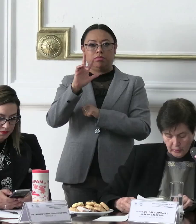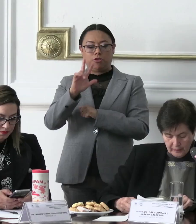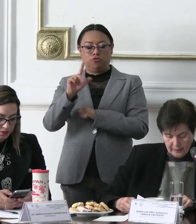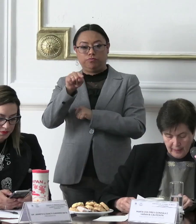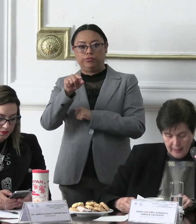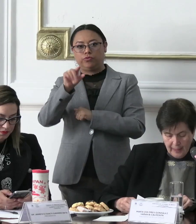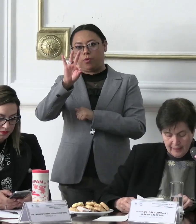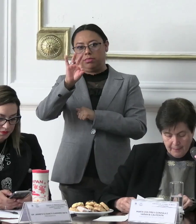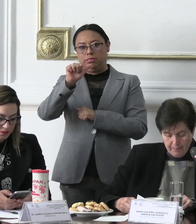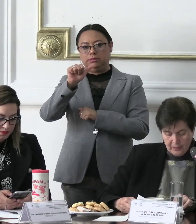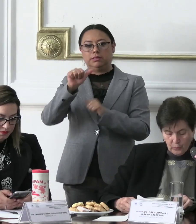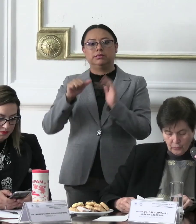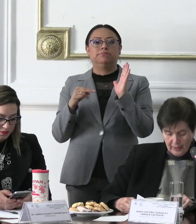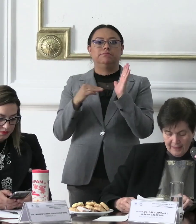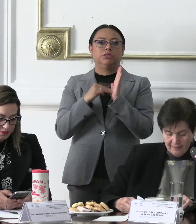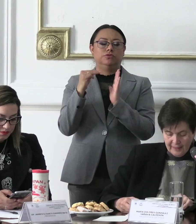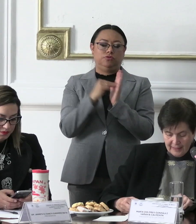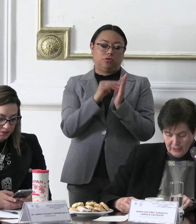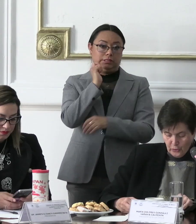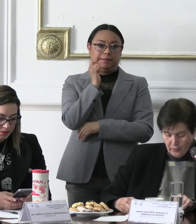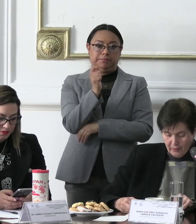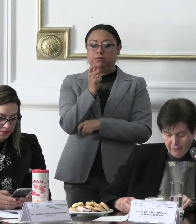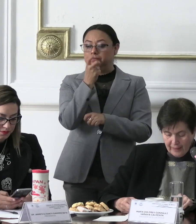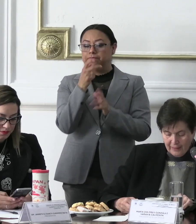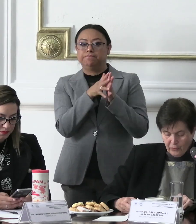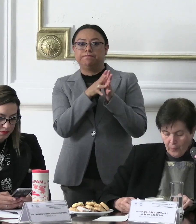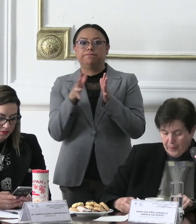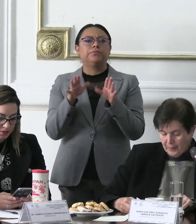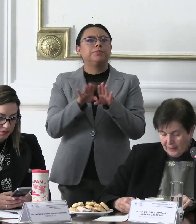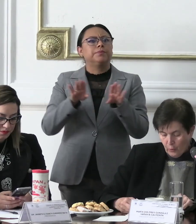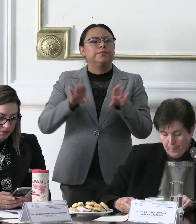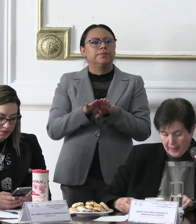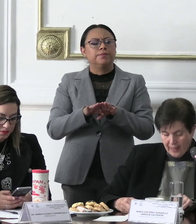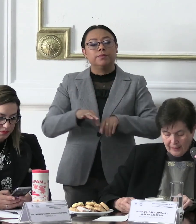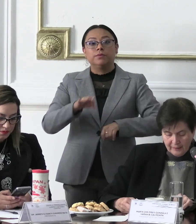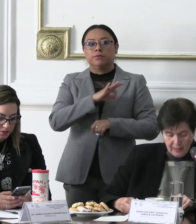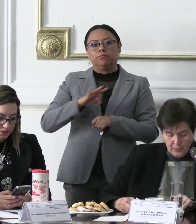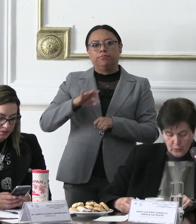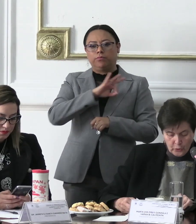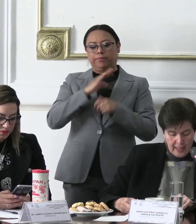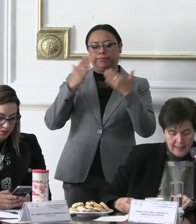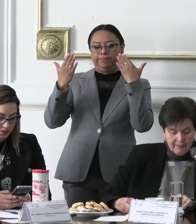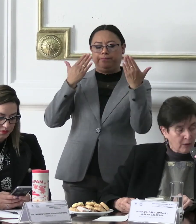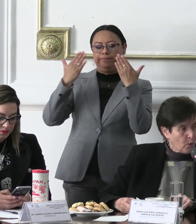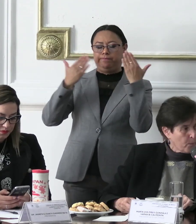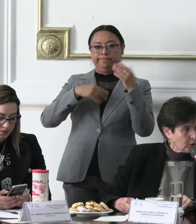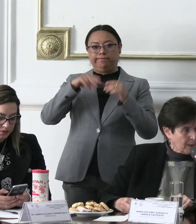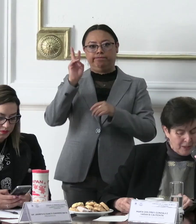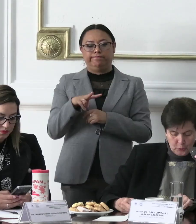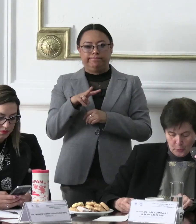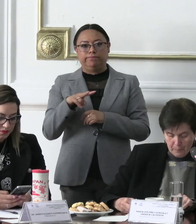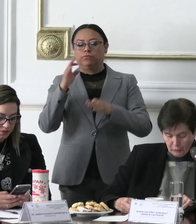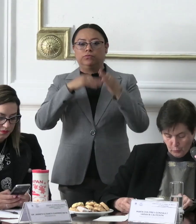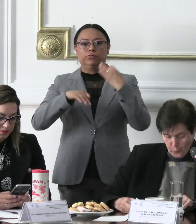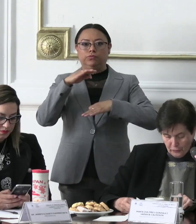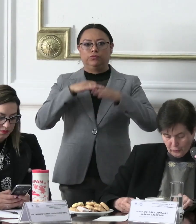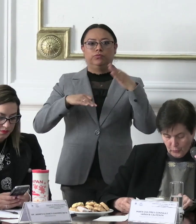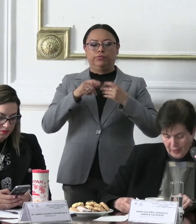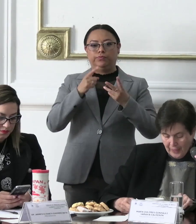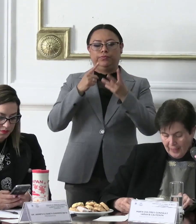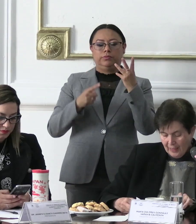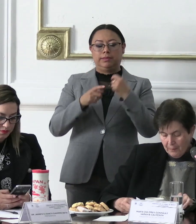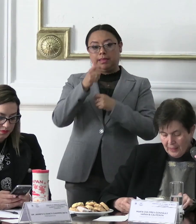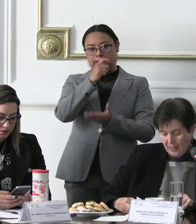648.46 millones de pesos. Este ejercicio de deflactación permite comparar en términos reales el comportamiento del